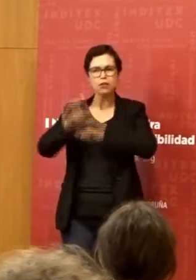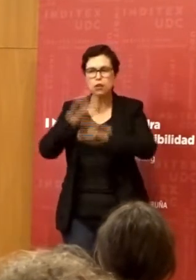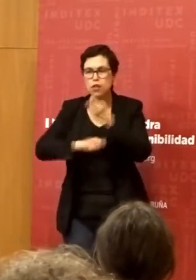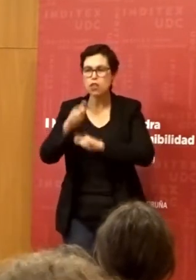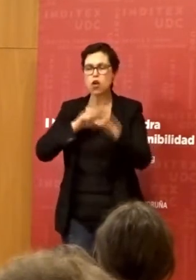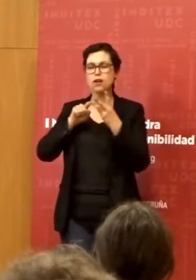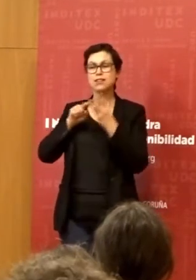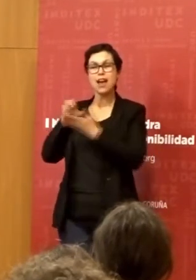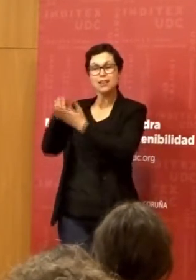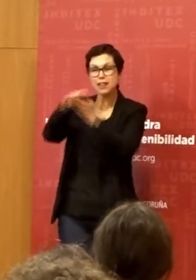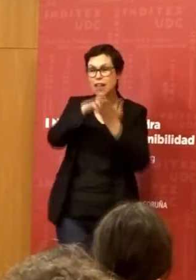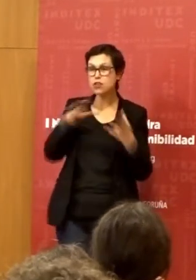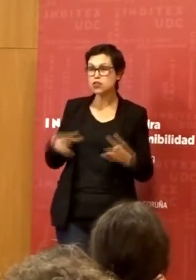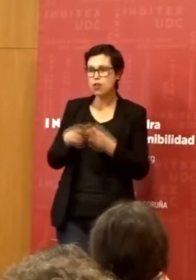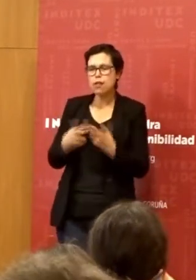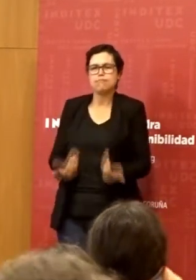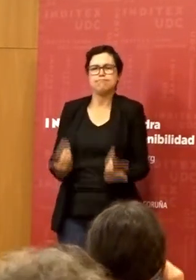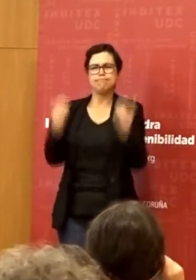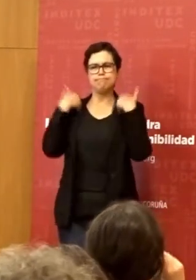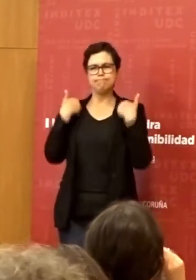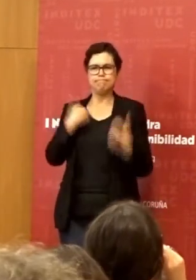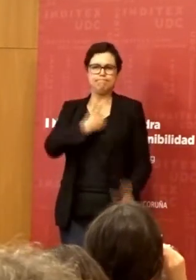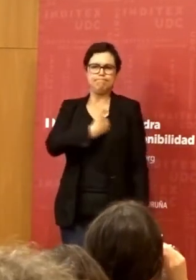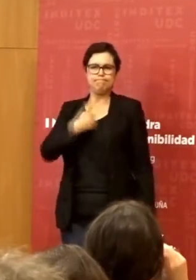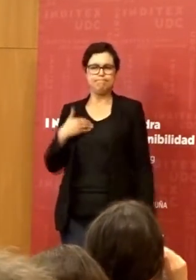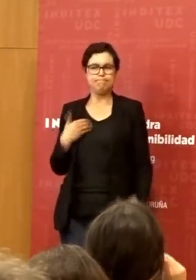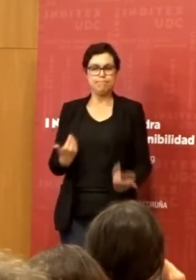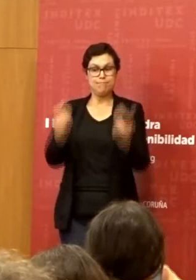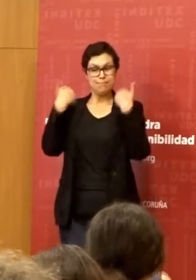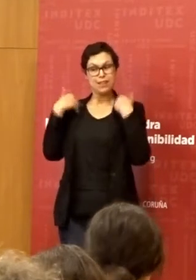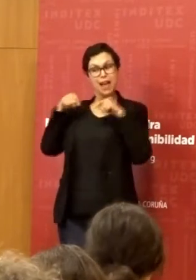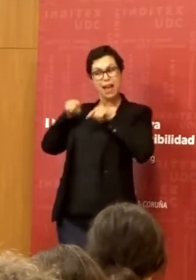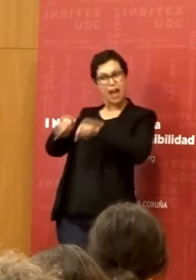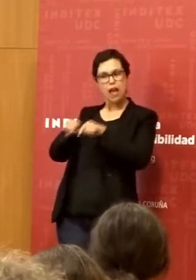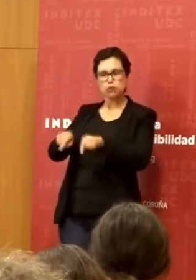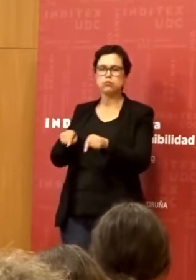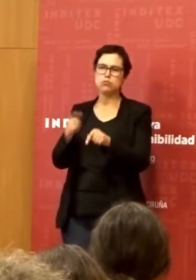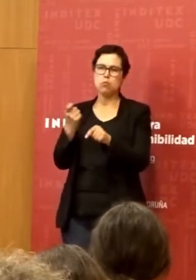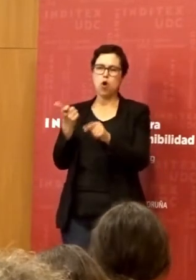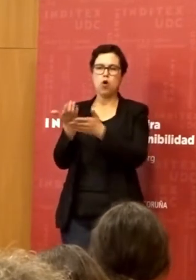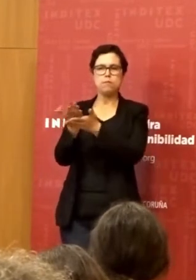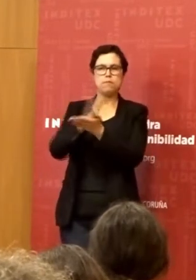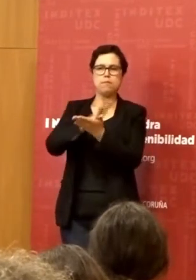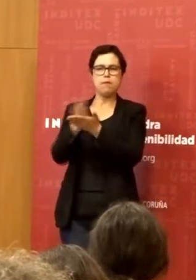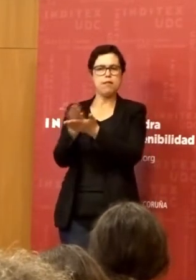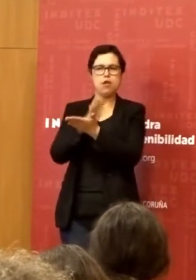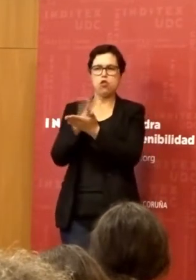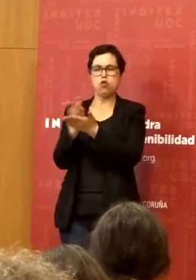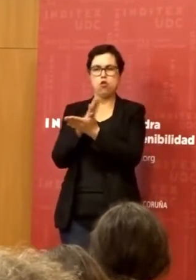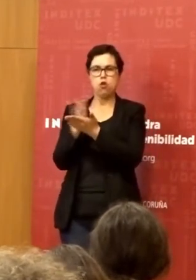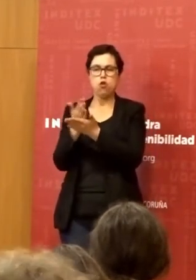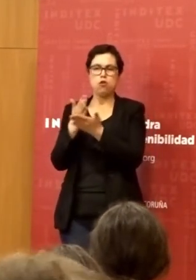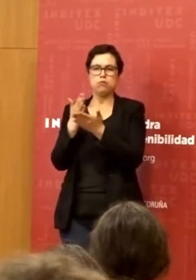las entidades sociales, por un lado, para realizar una función de intermediación, para ayudar a las empresas a tener a